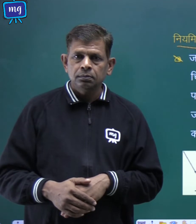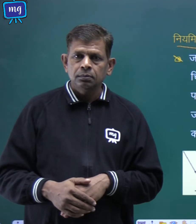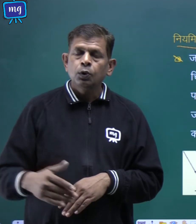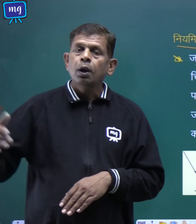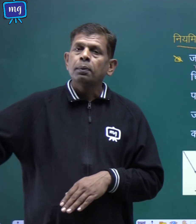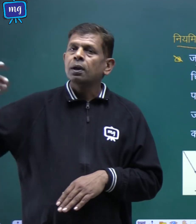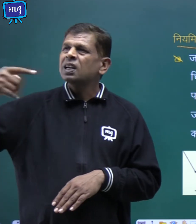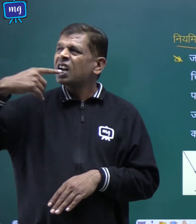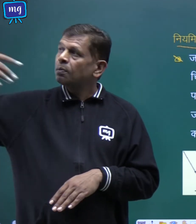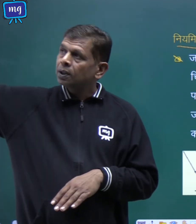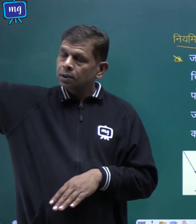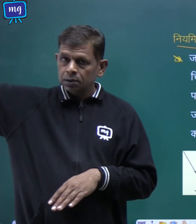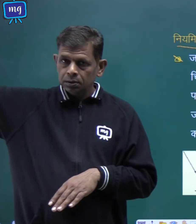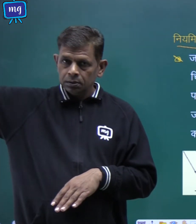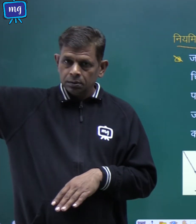जब प्रकाश की